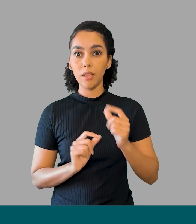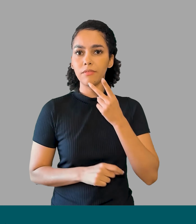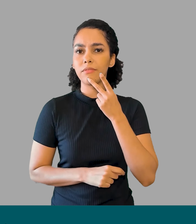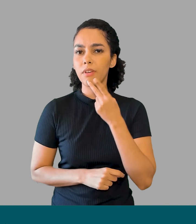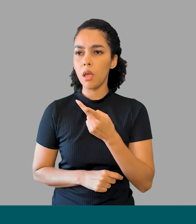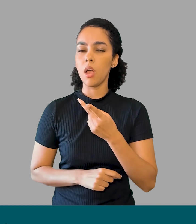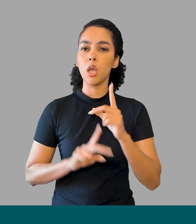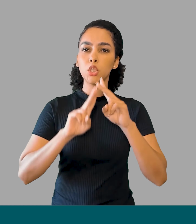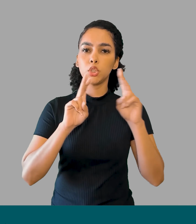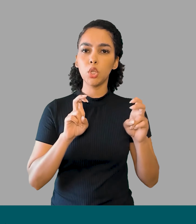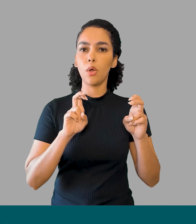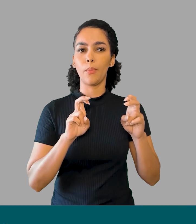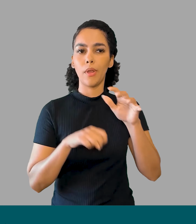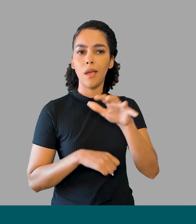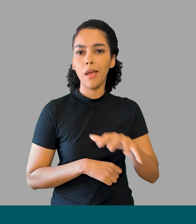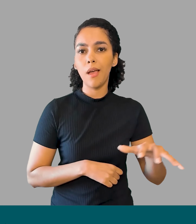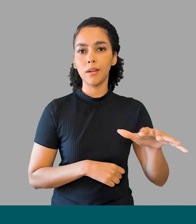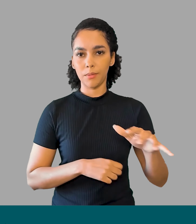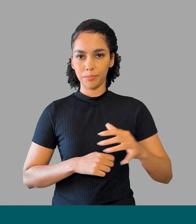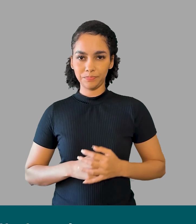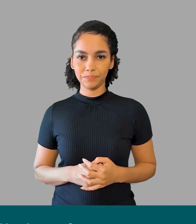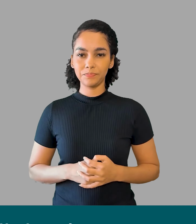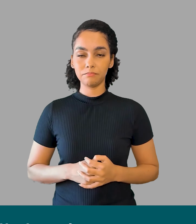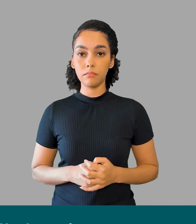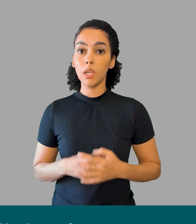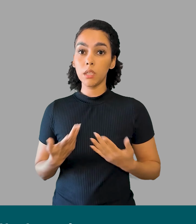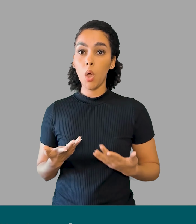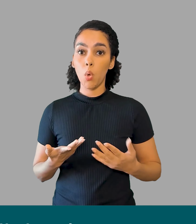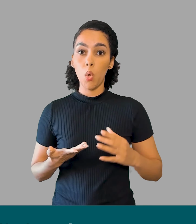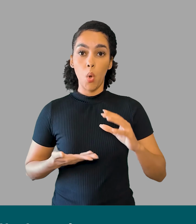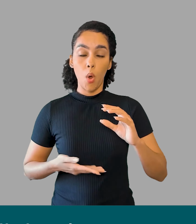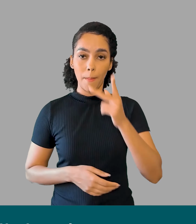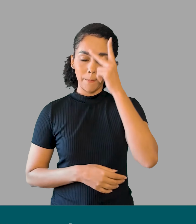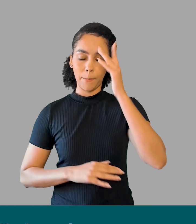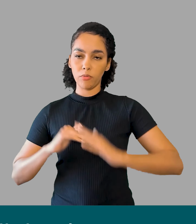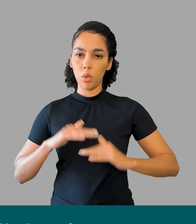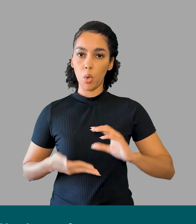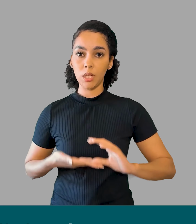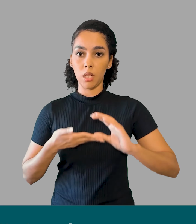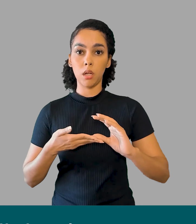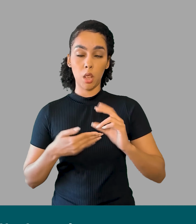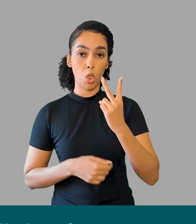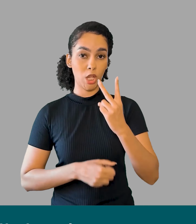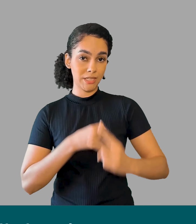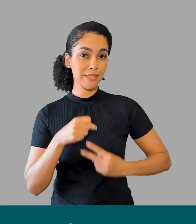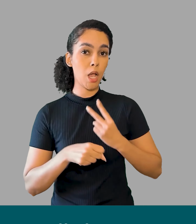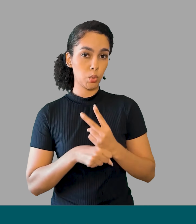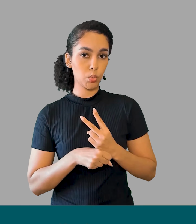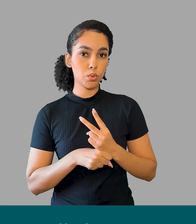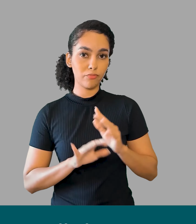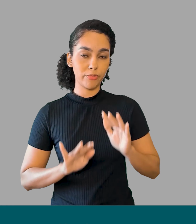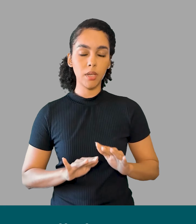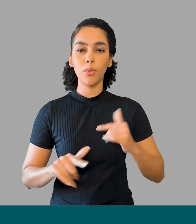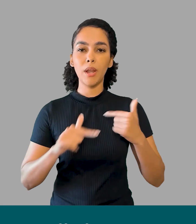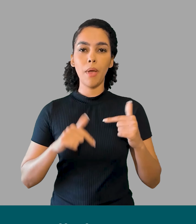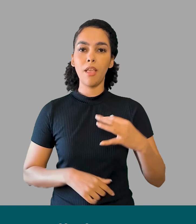as demandas daquela área. O mandato dos conselheiros é de dois anos, e o trabalho é voluntário. A última